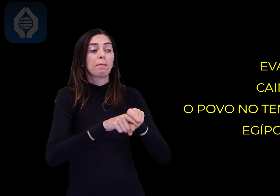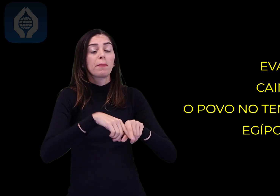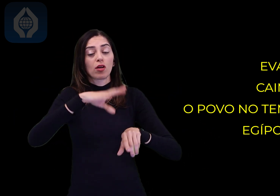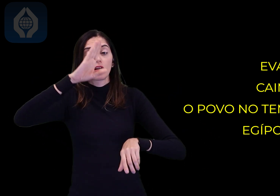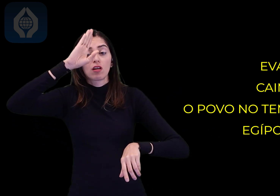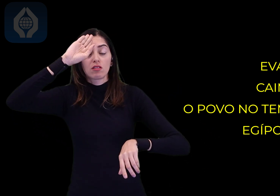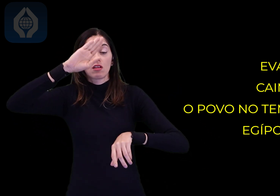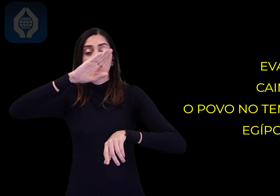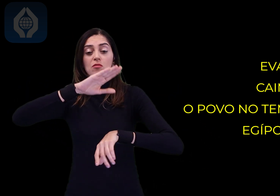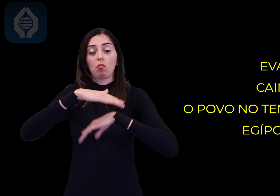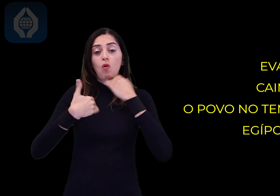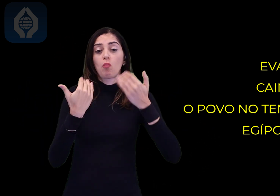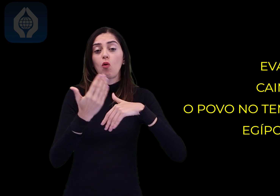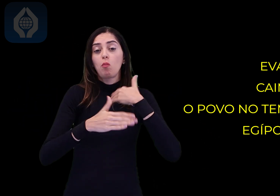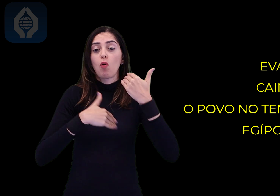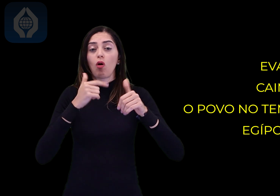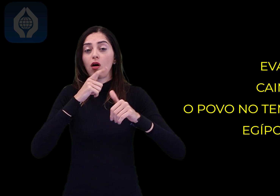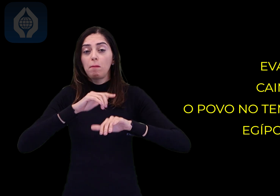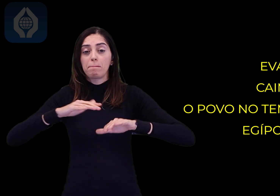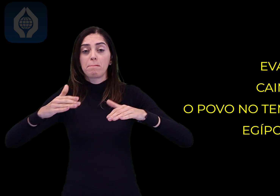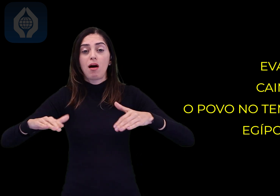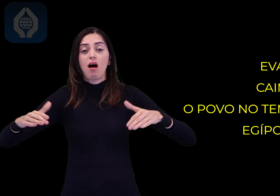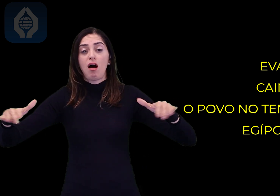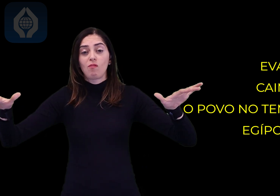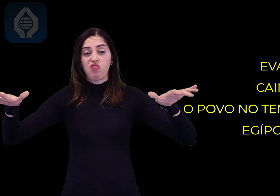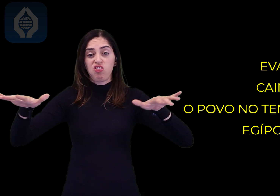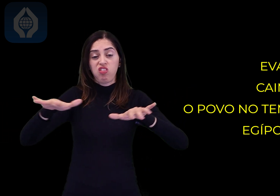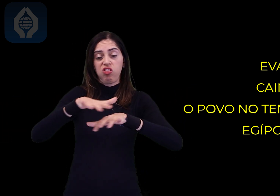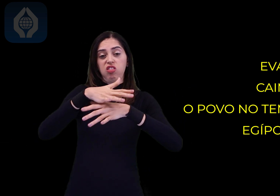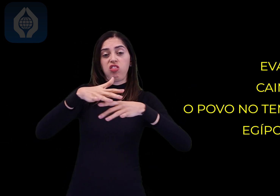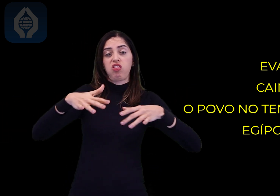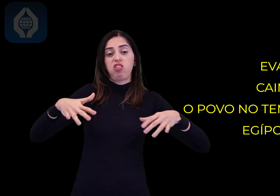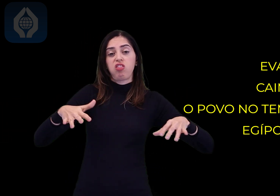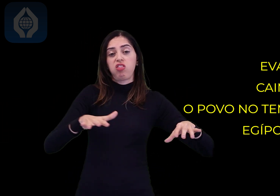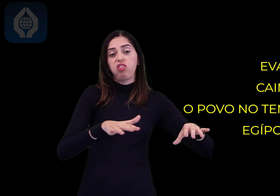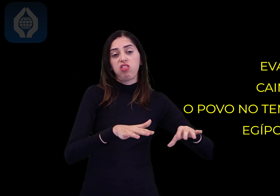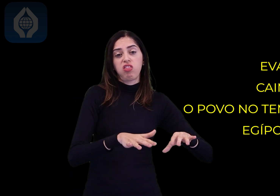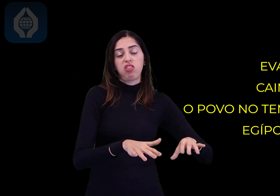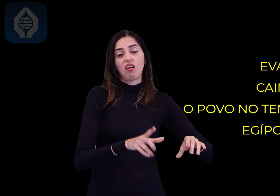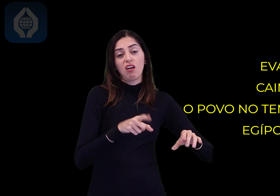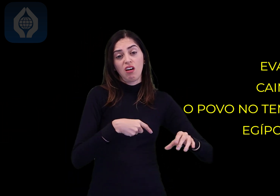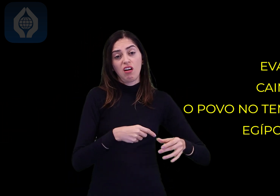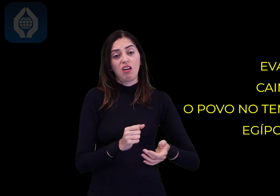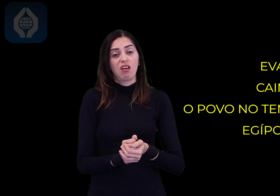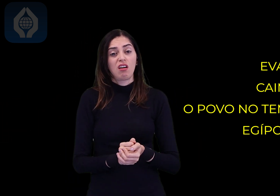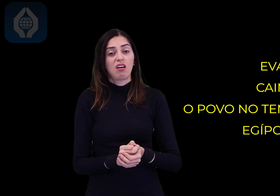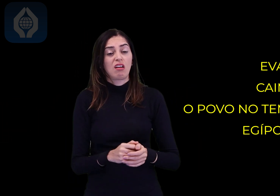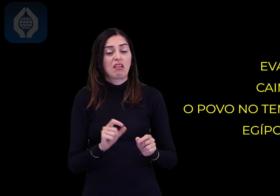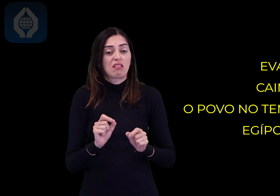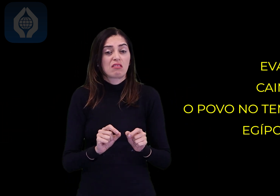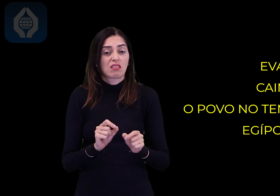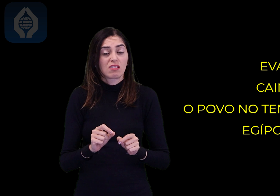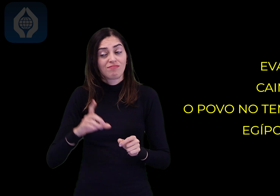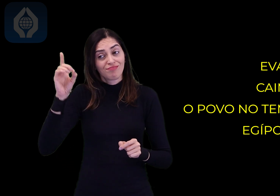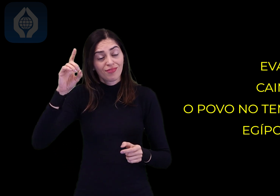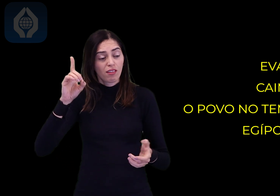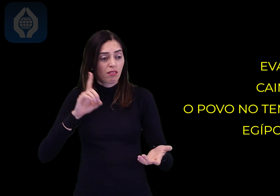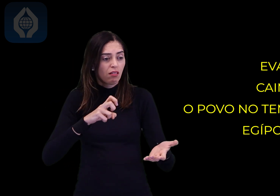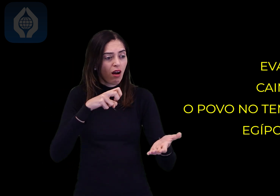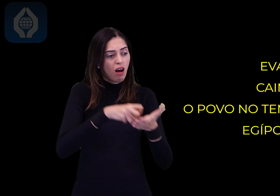seu exército no mar. Deus castigará todos os que recusarem crer nele. Deus queria levar Israel